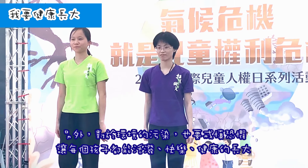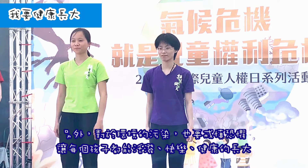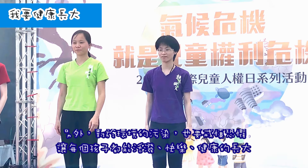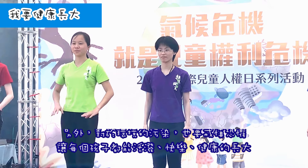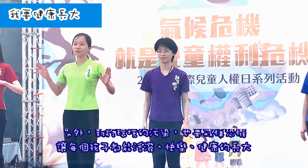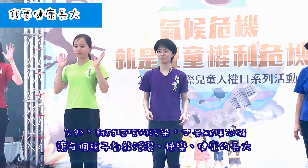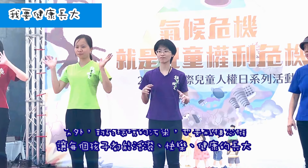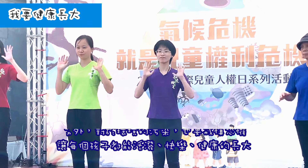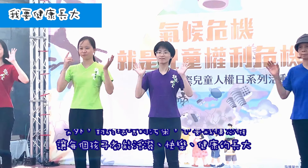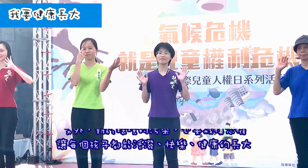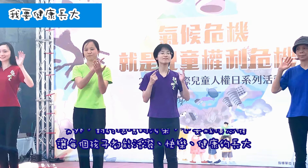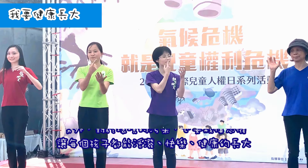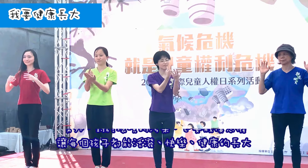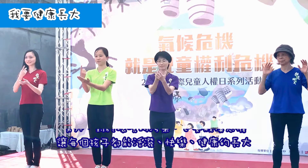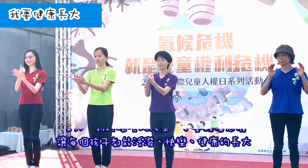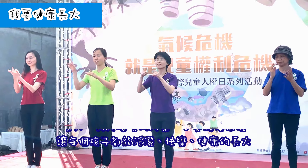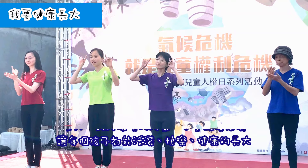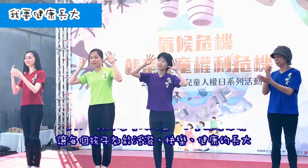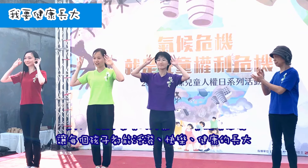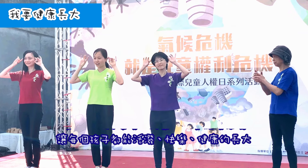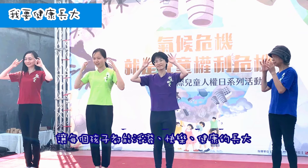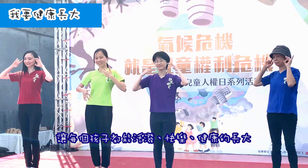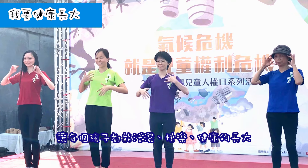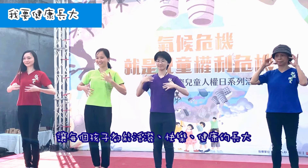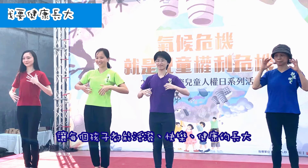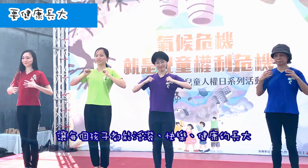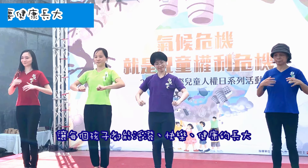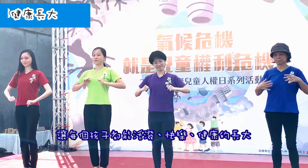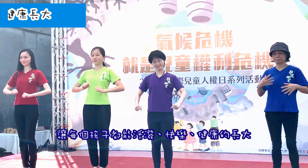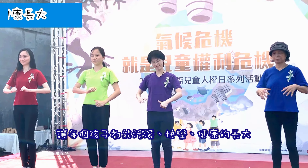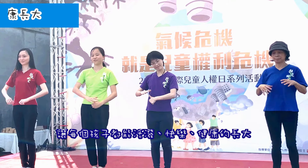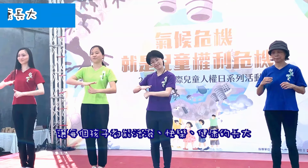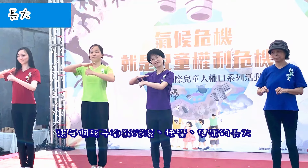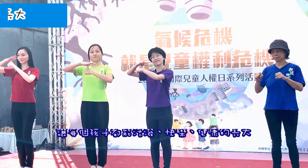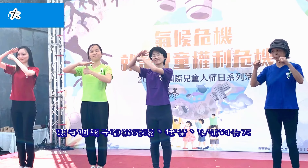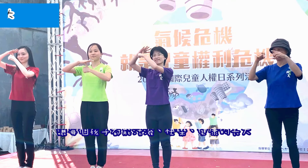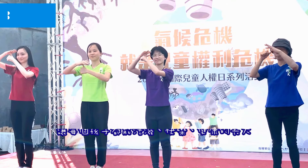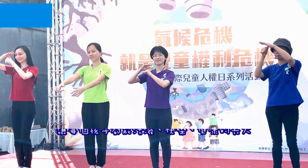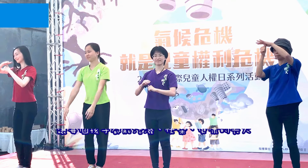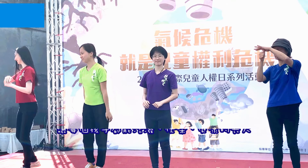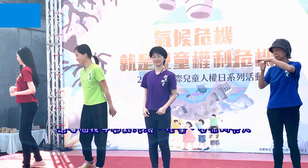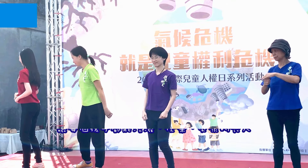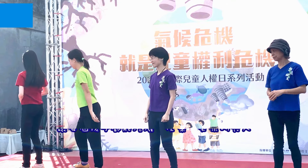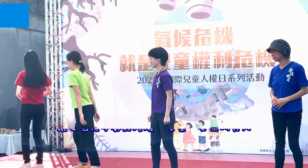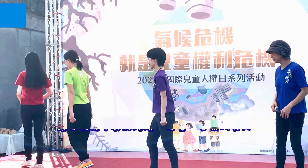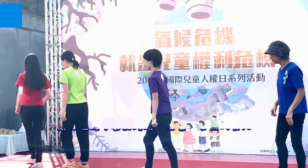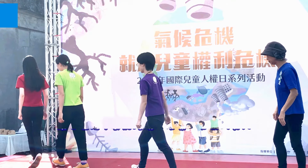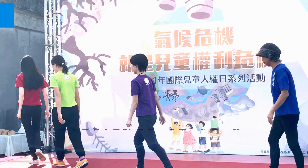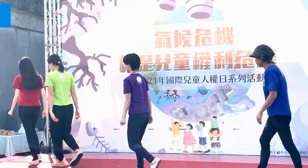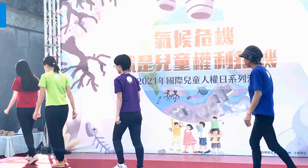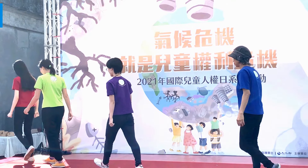让每个孩子都能活泼、快乐、健康的长大。